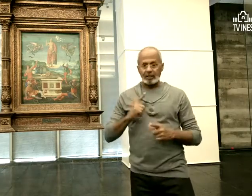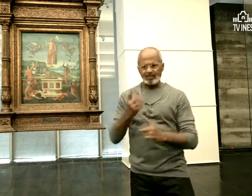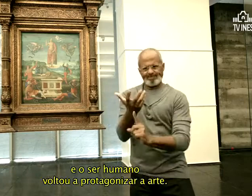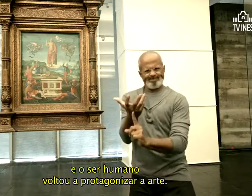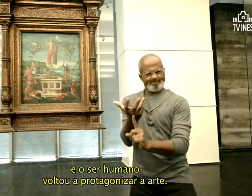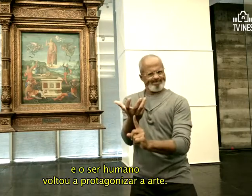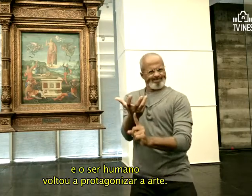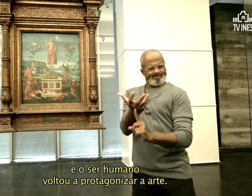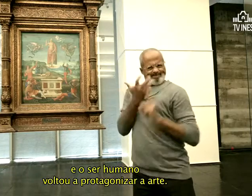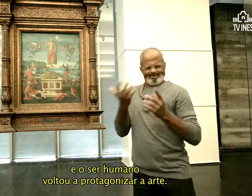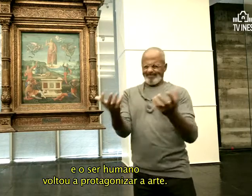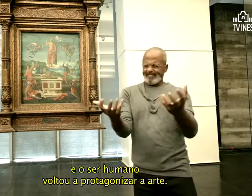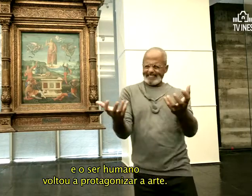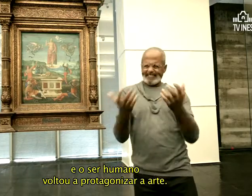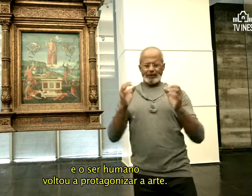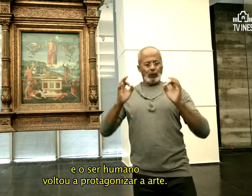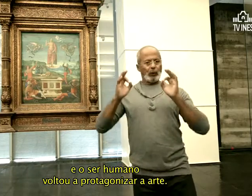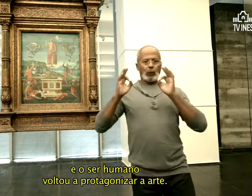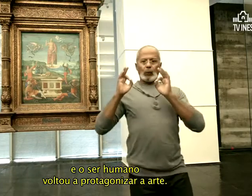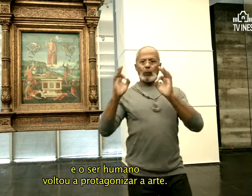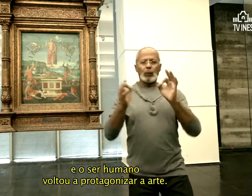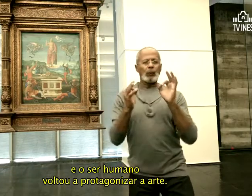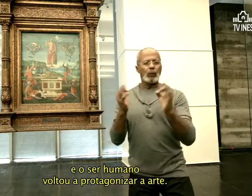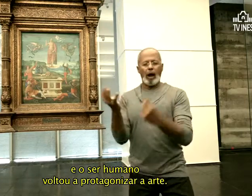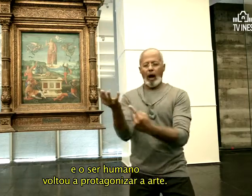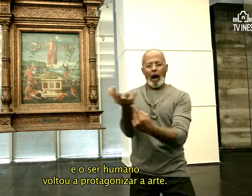E o ser humano voltou a protagonizar a arte.